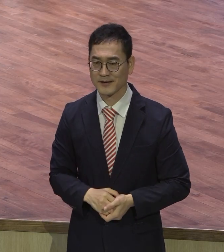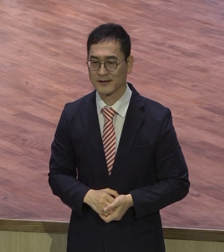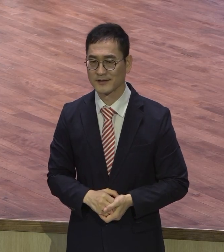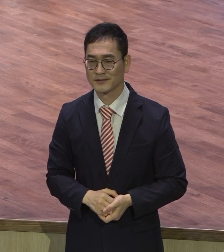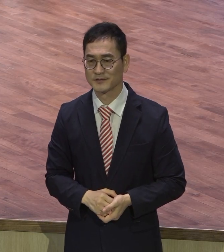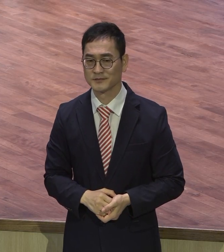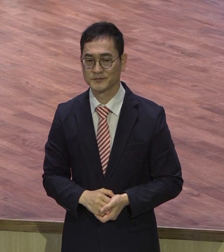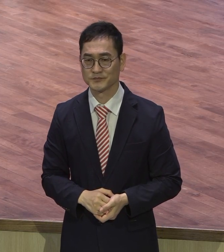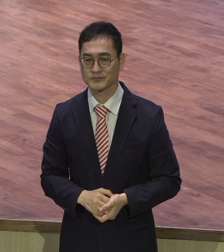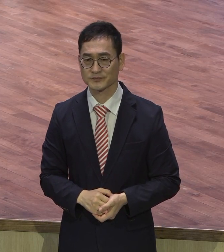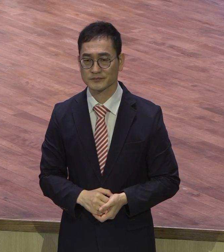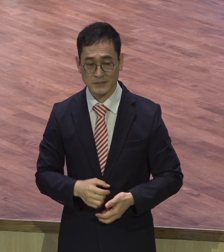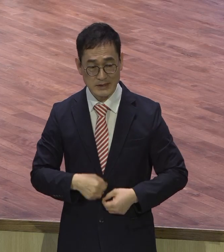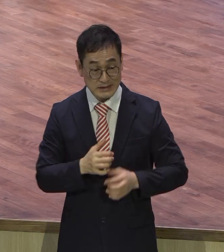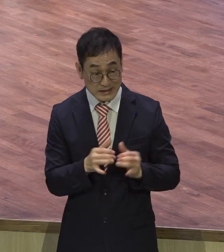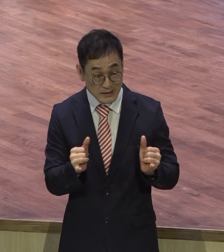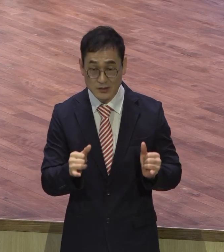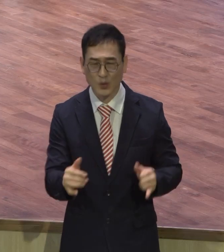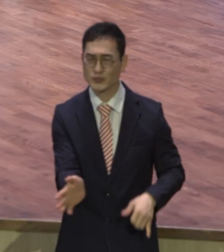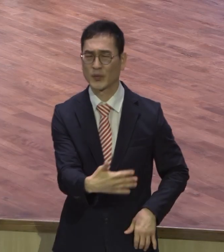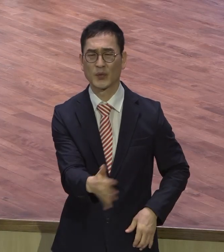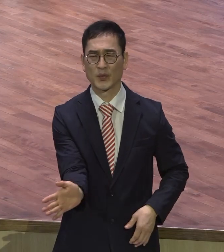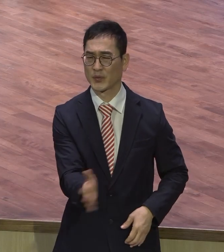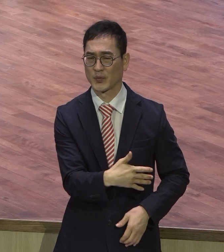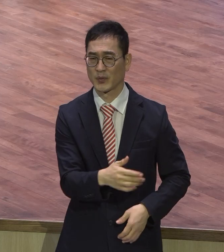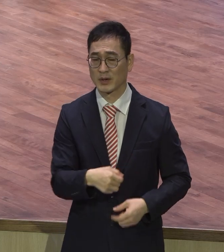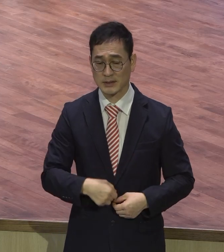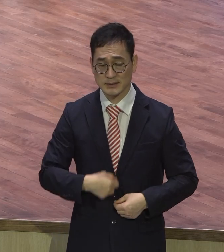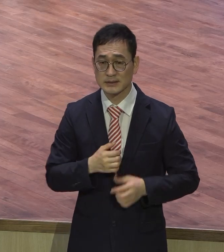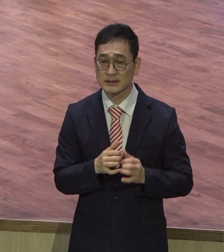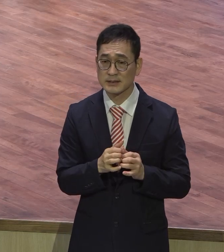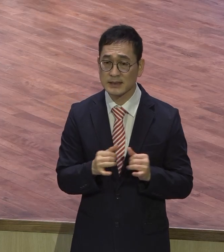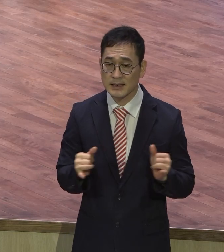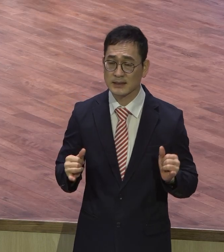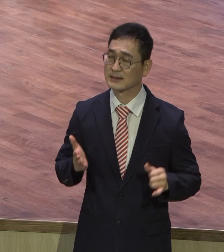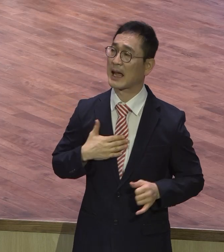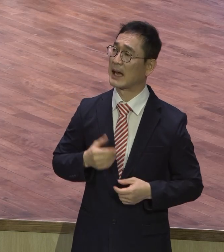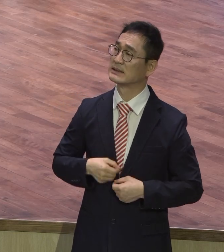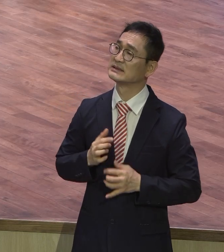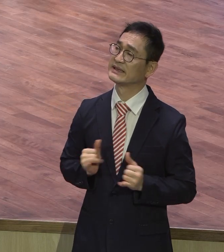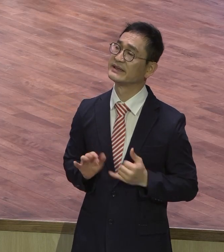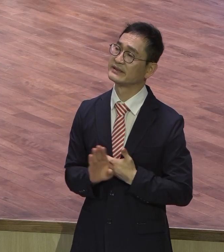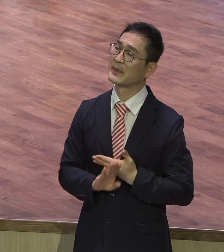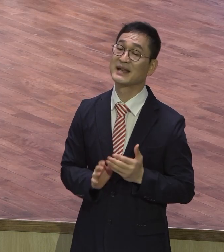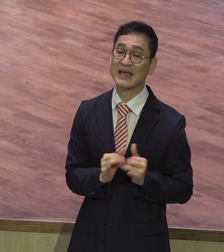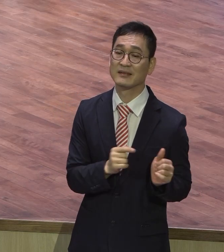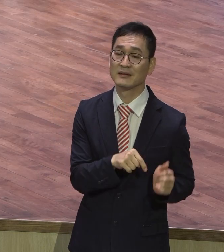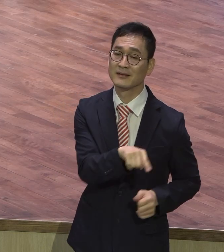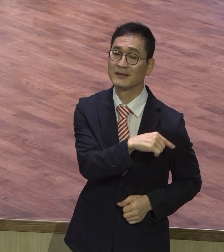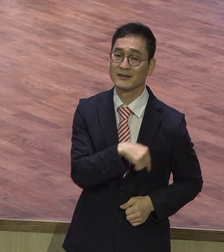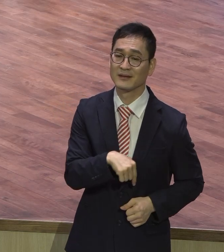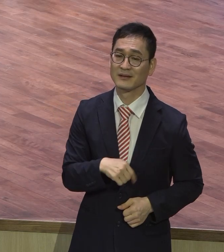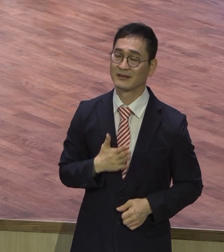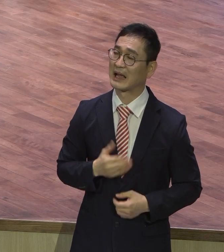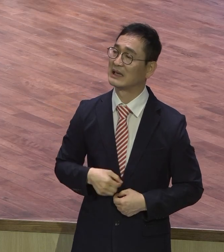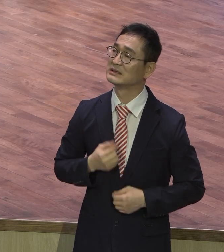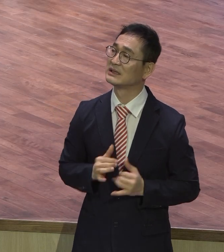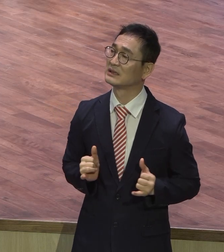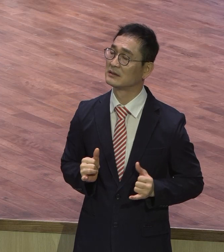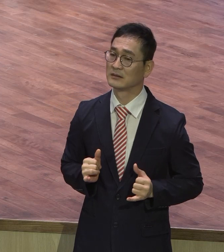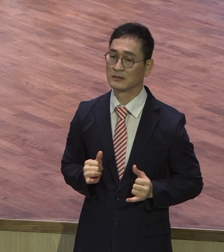아니오 어인은 없어요. 어인이라고 착각하는 바리새인들 자기들이 어인이라고.